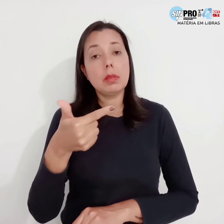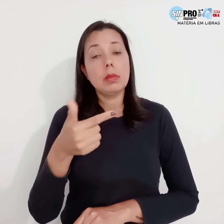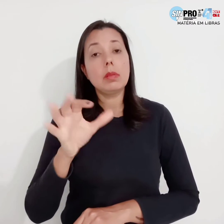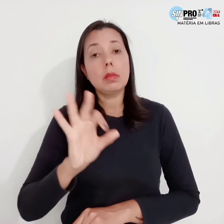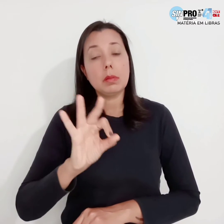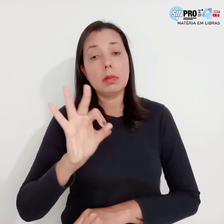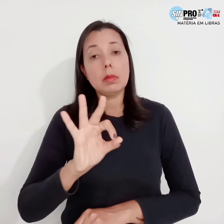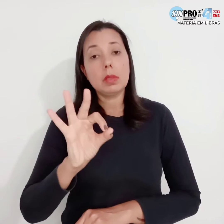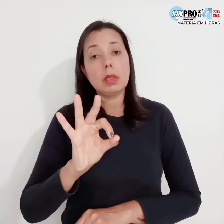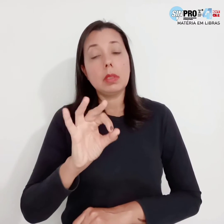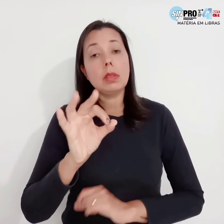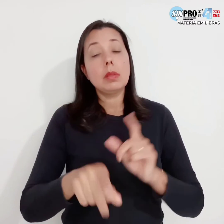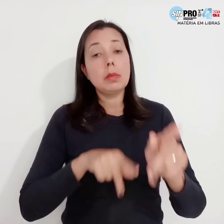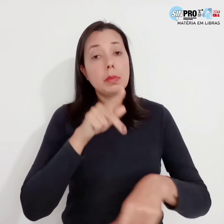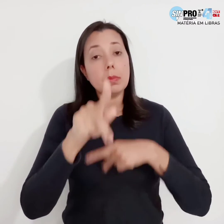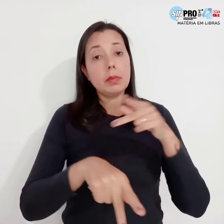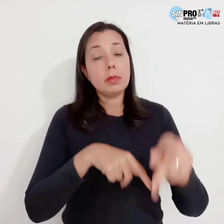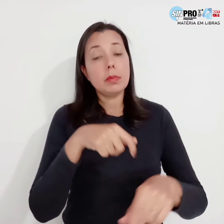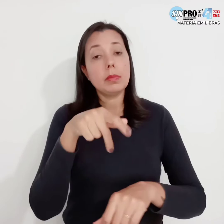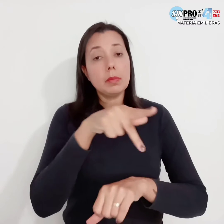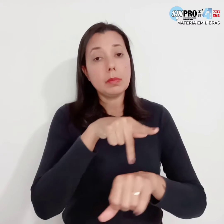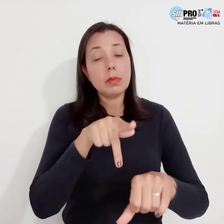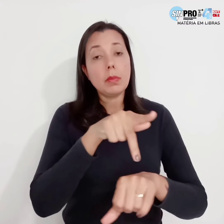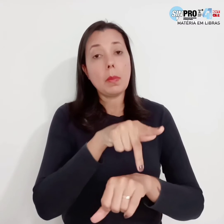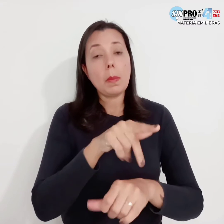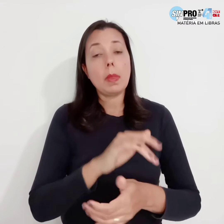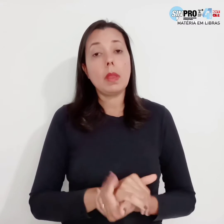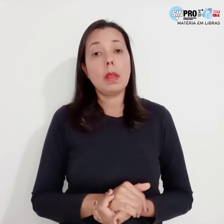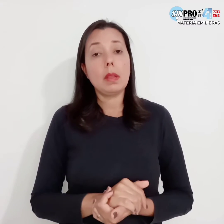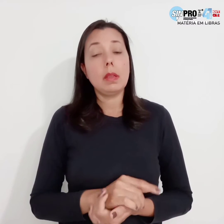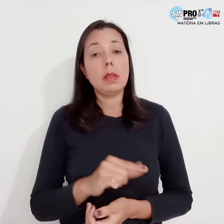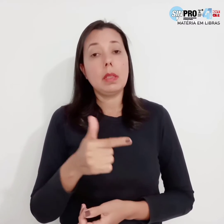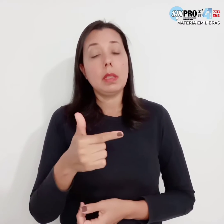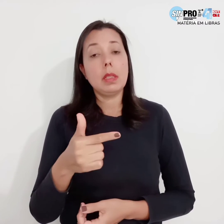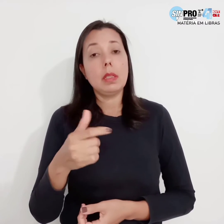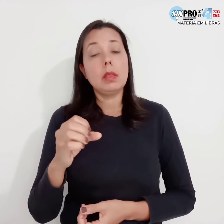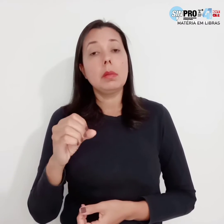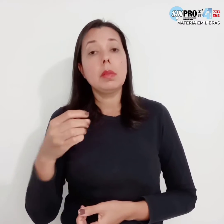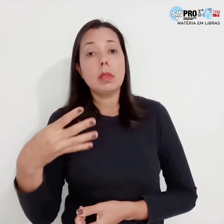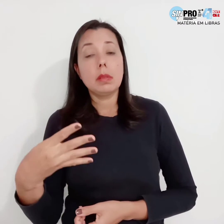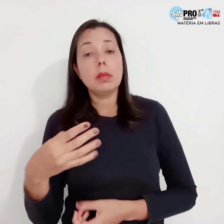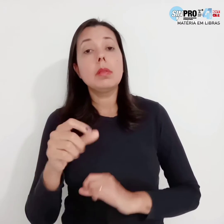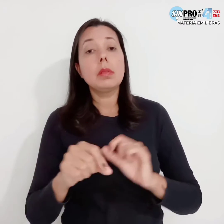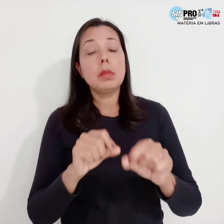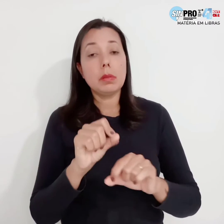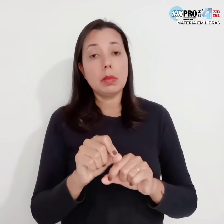12,2% da população do país. Em 2014, eram